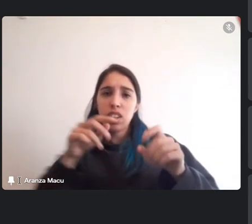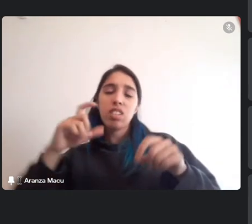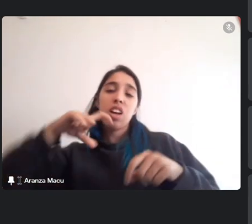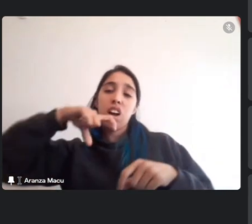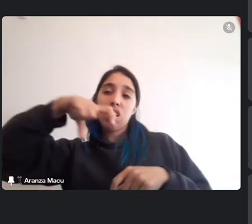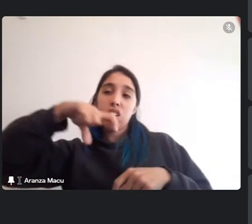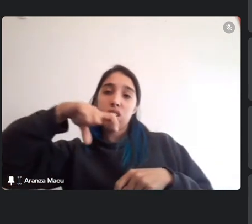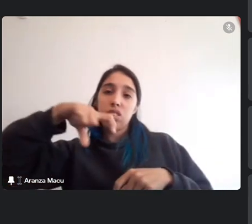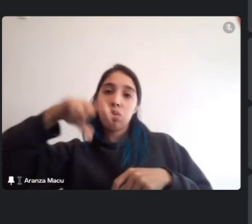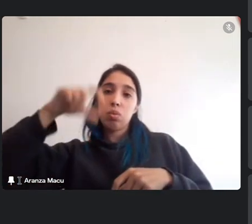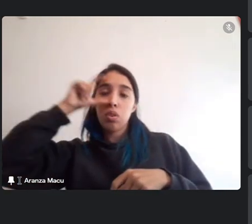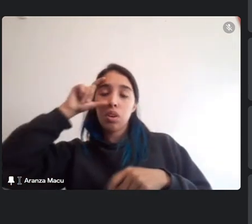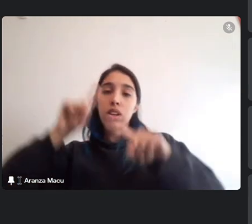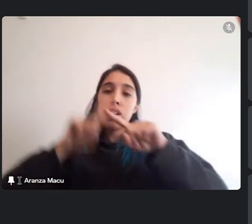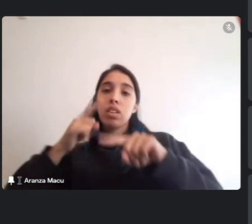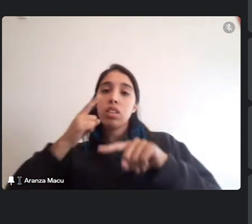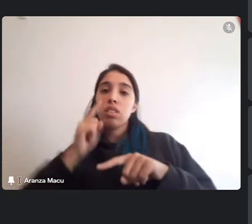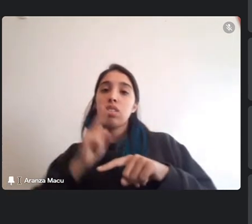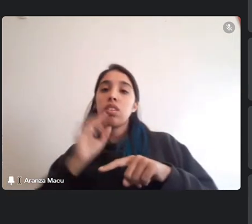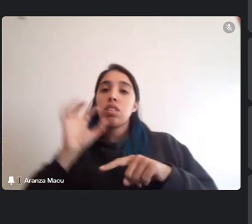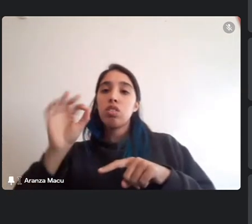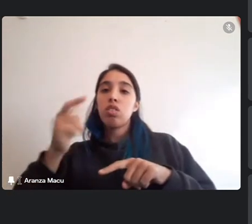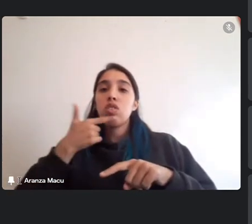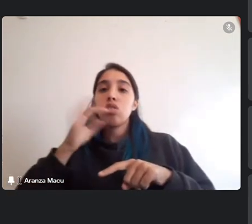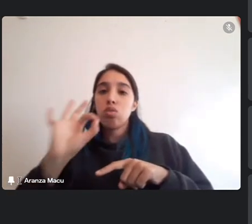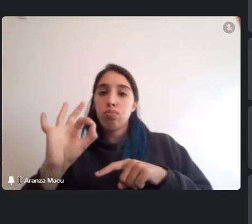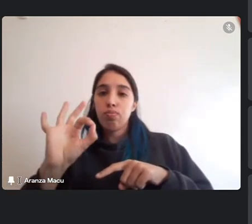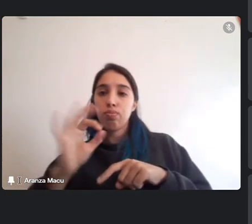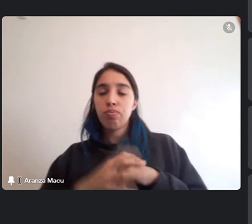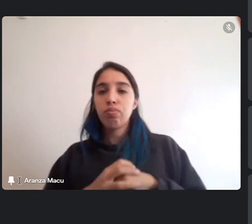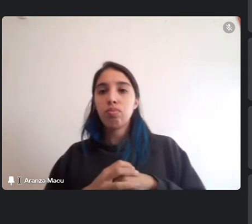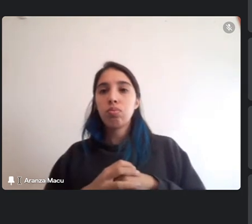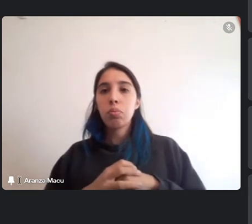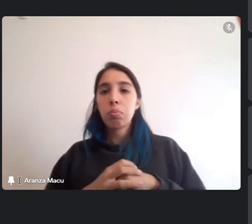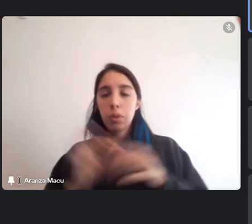Bien. ¿Cuántos verbos se encuentran en la oración?